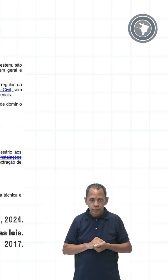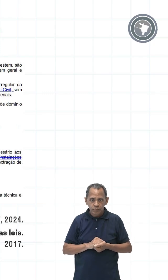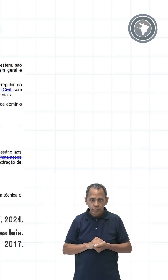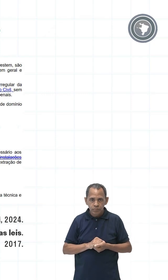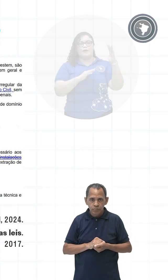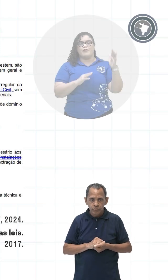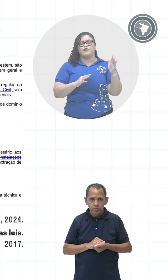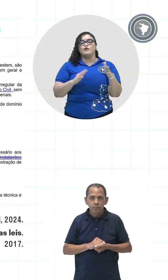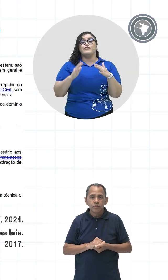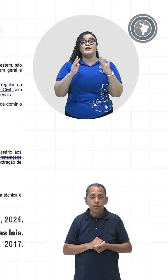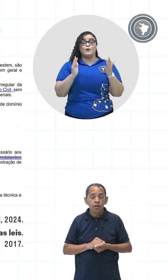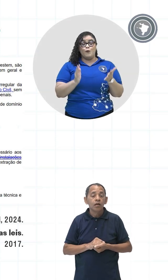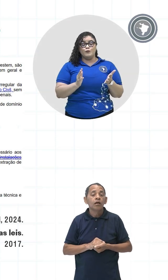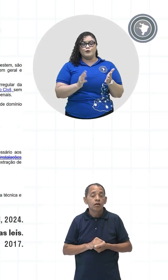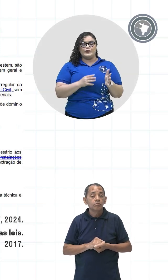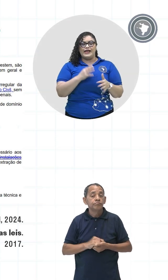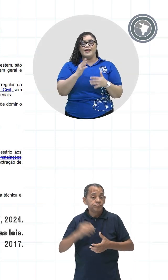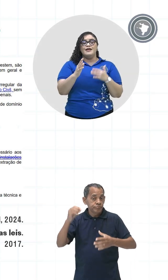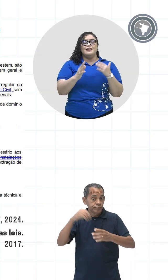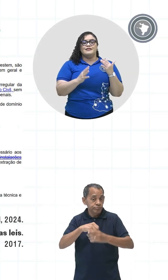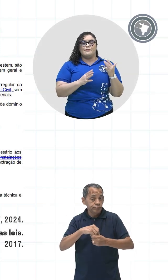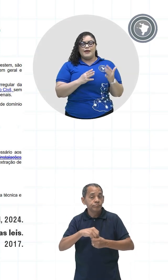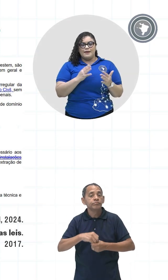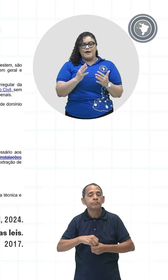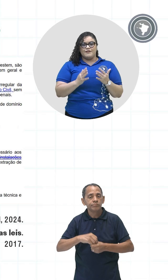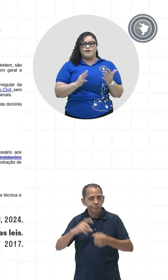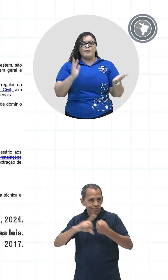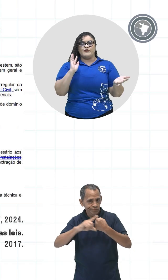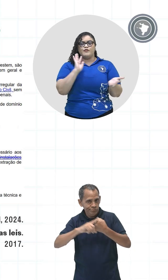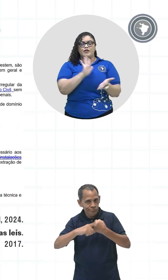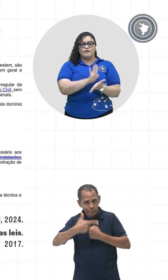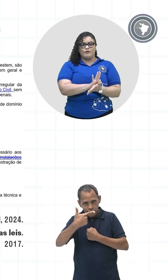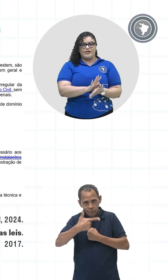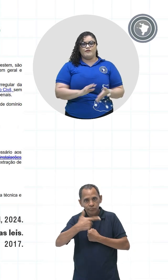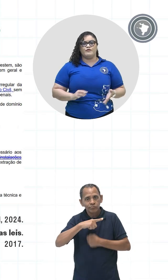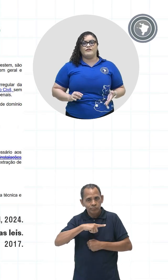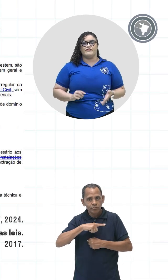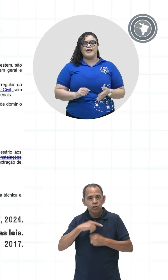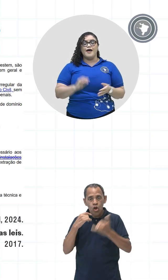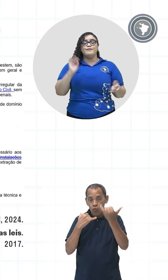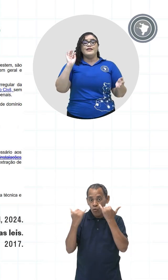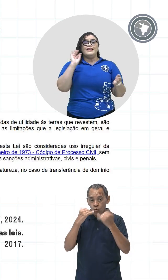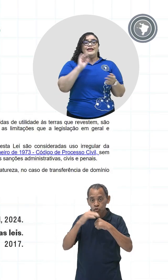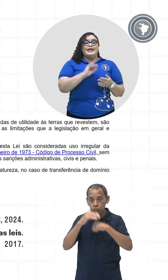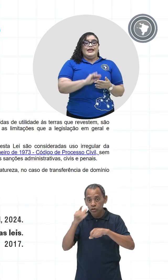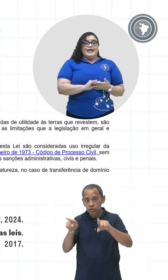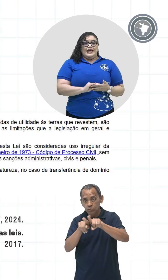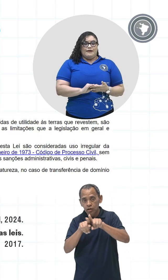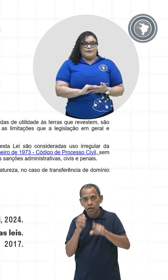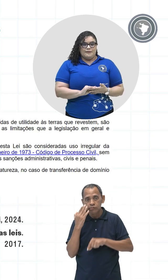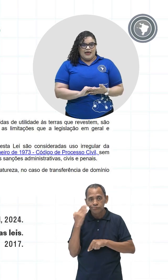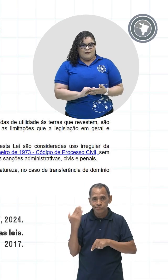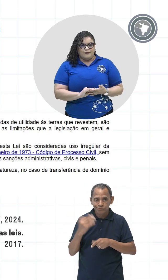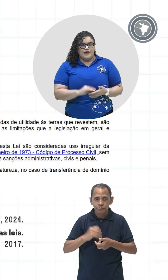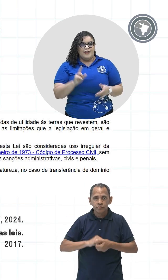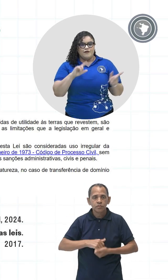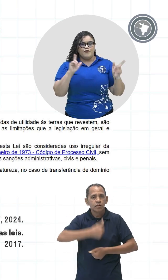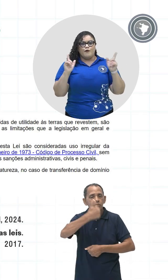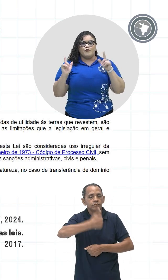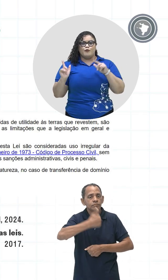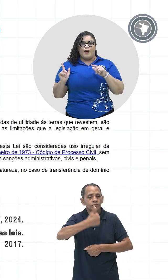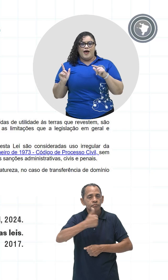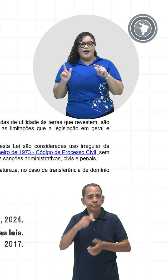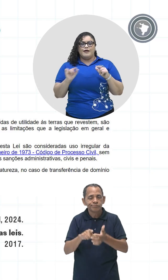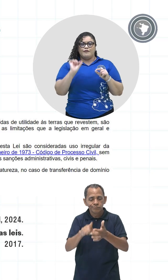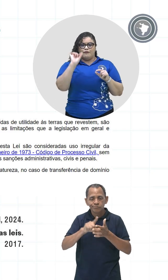agora mostrando dentro do artigo 2º, né? Também mais informações. Vamos lá, vamos avançar. Primeiro, antes